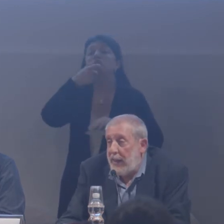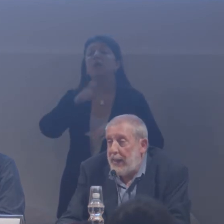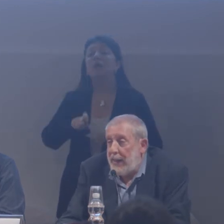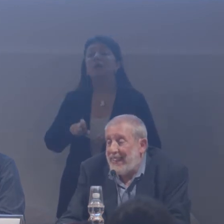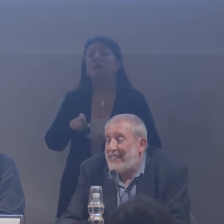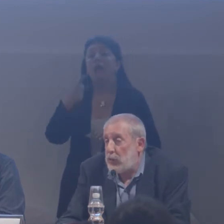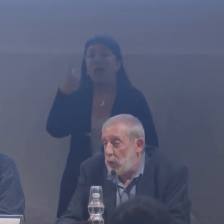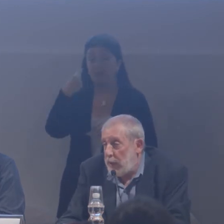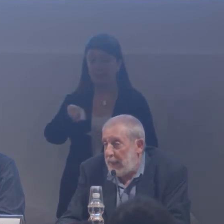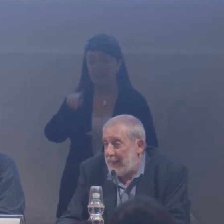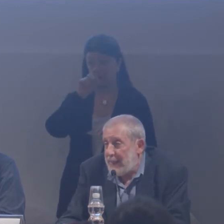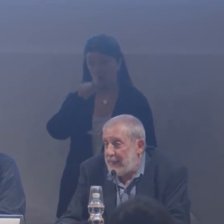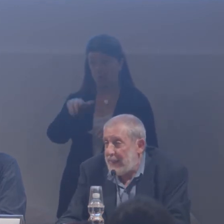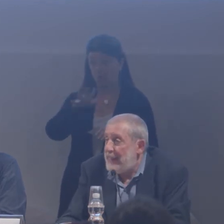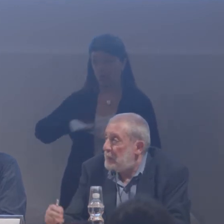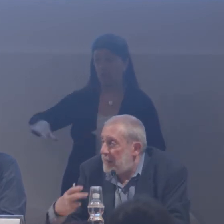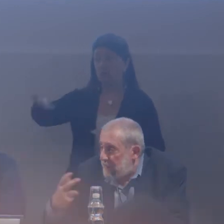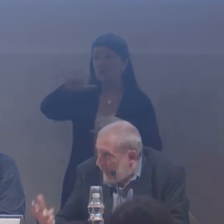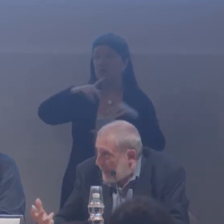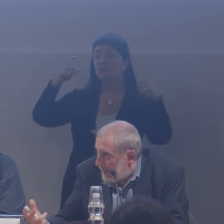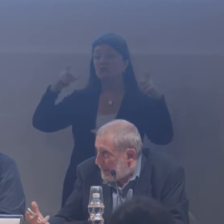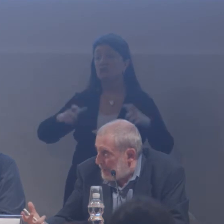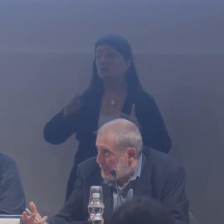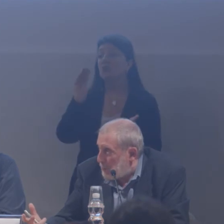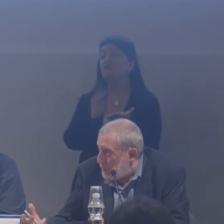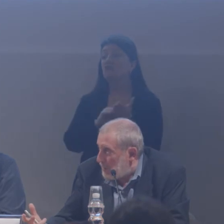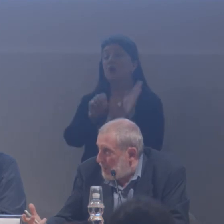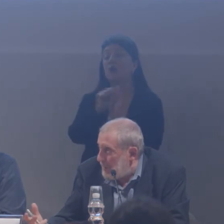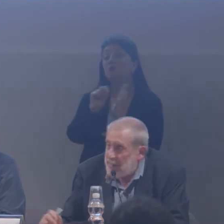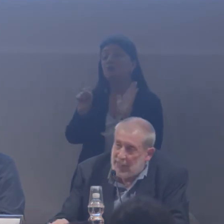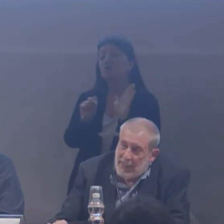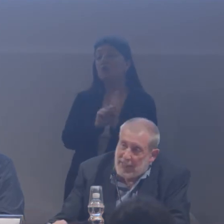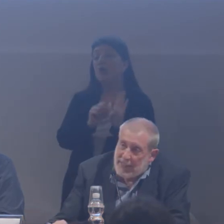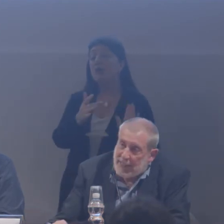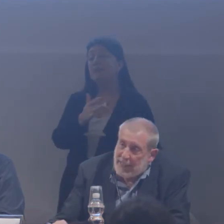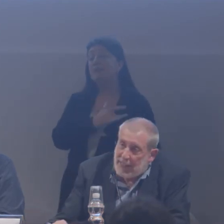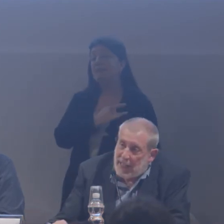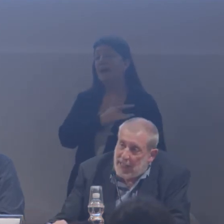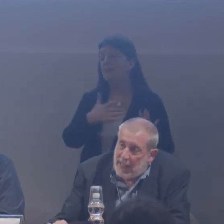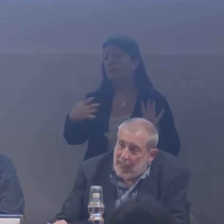c'è la storia sentimentale, se si può dire,